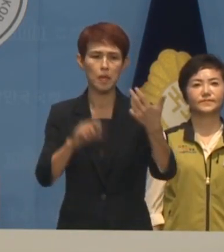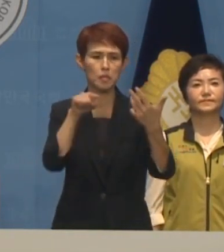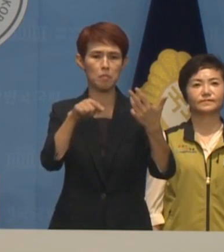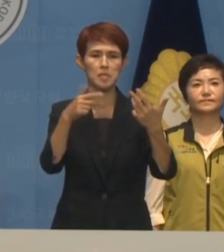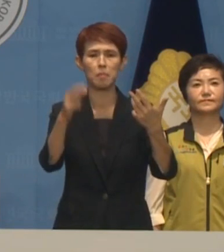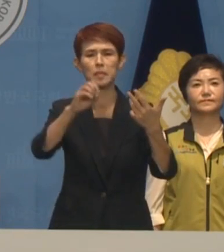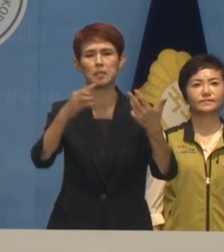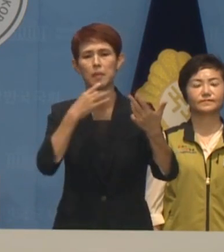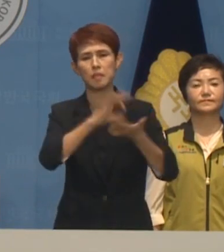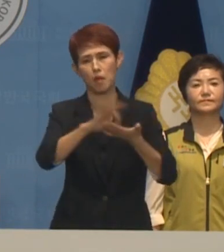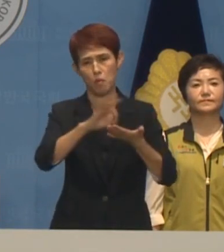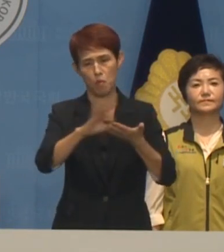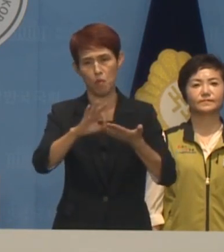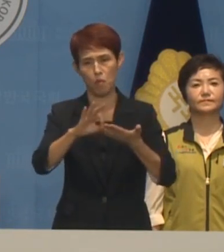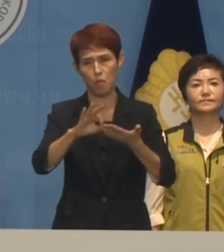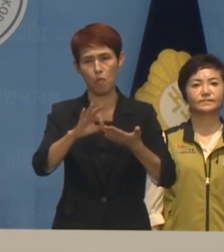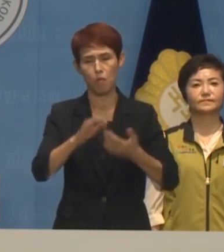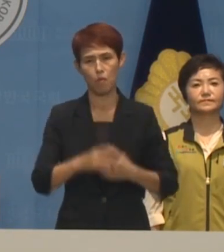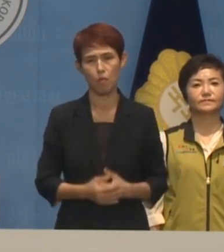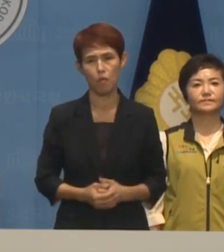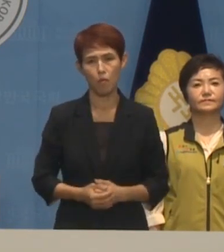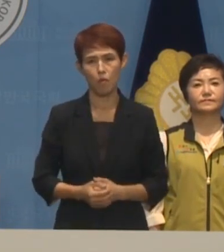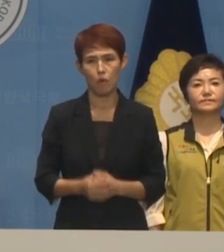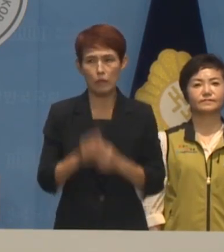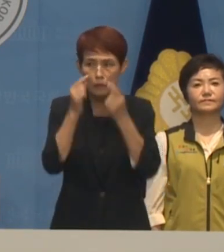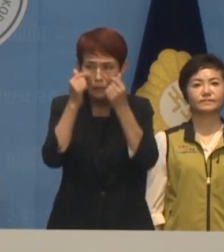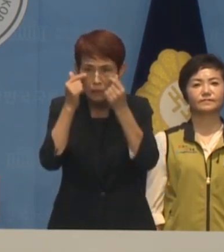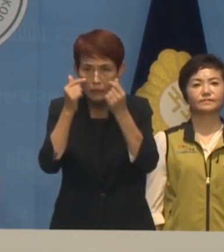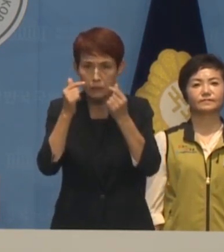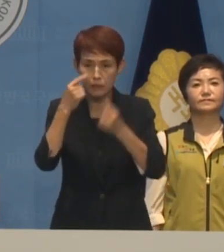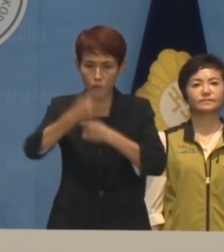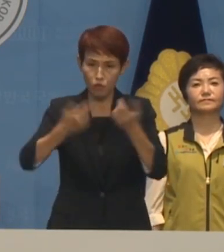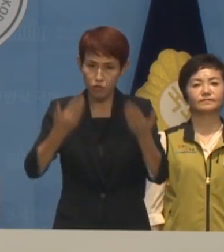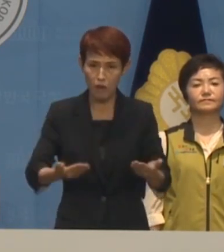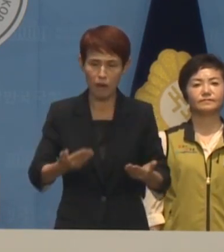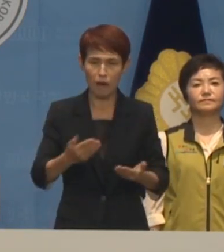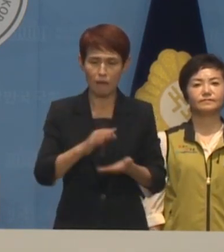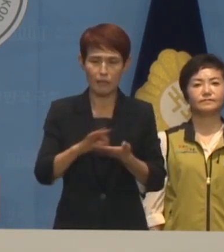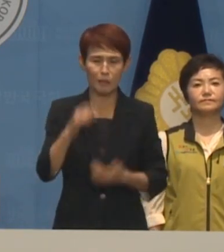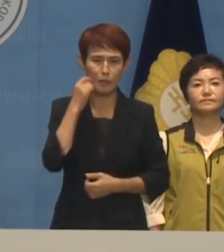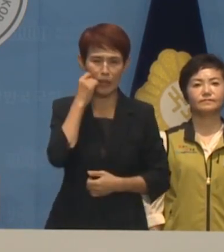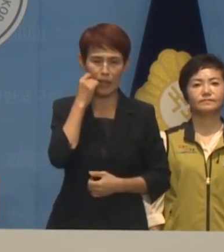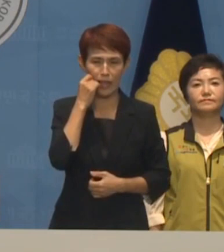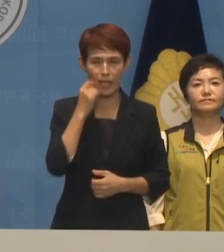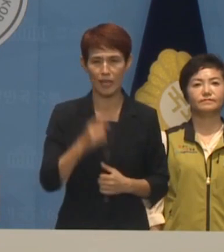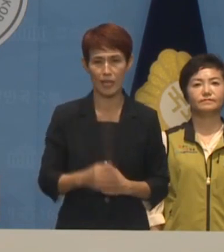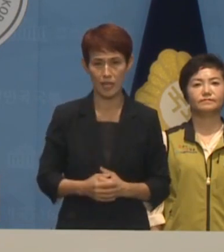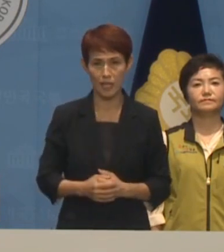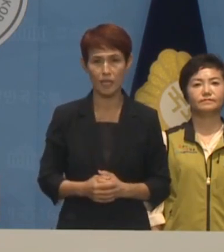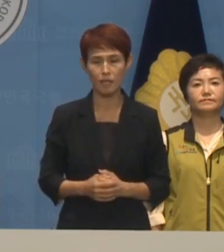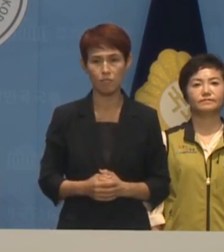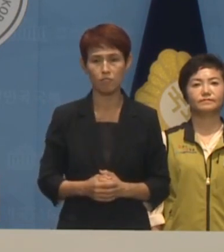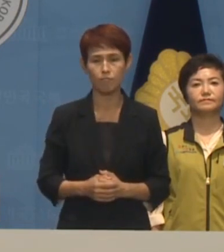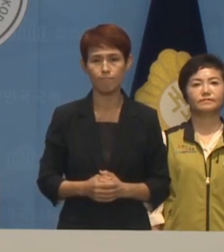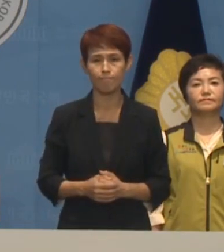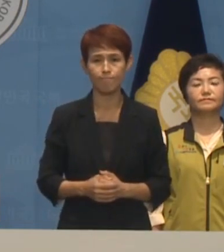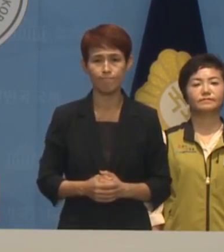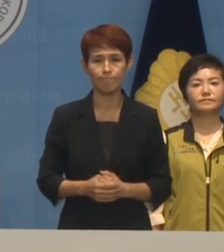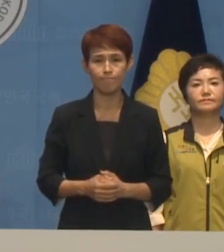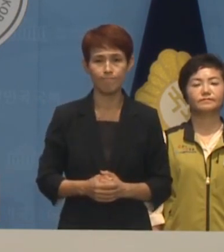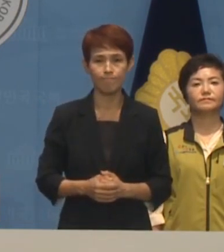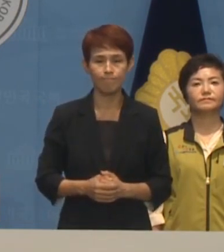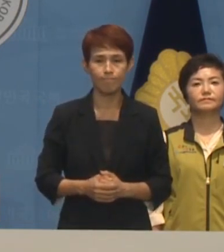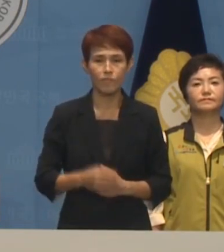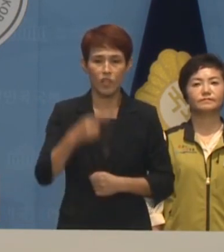58.7%로 60%가 채 되지 않았습니다. 눈치가 보여 휴가가 있어도 갈 수 없는 것이 노동자들의 현실인 것입니다.